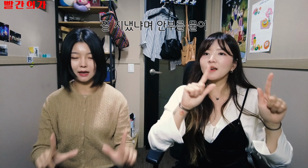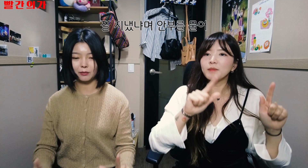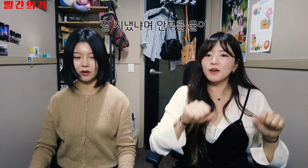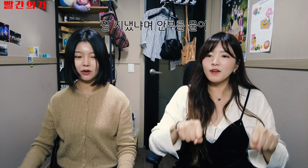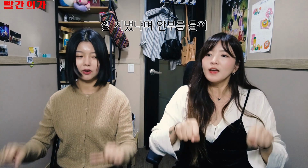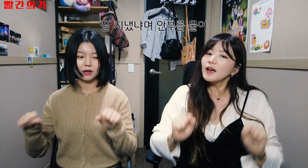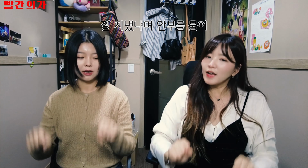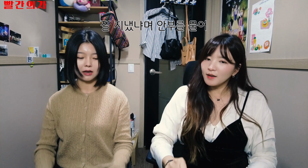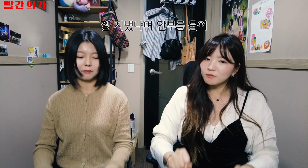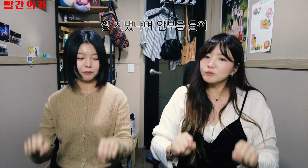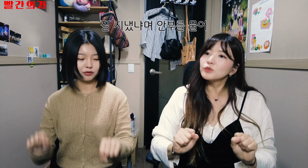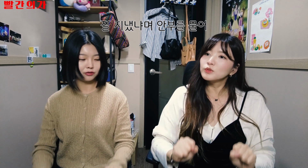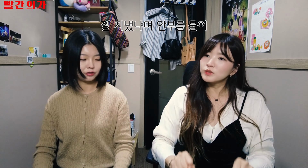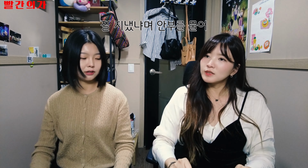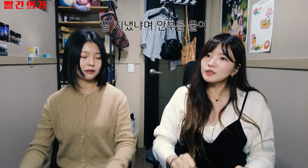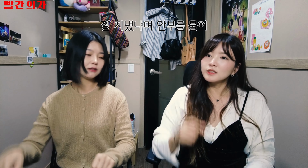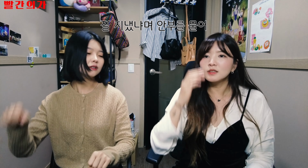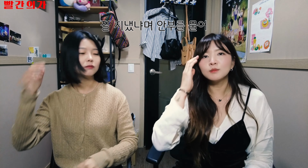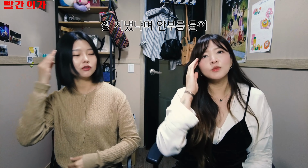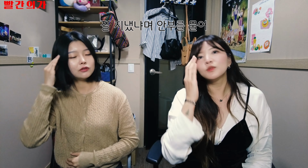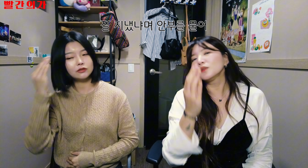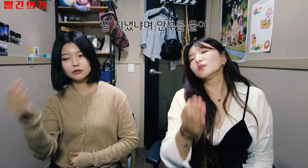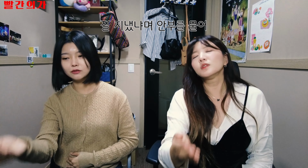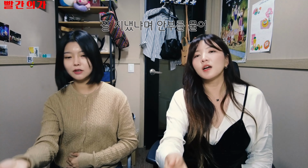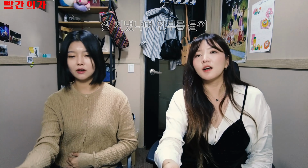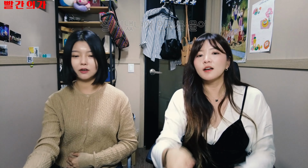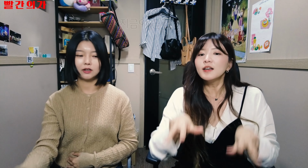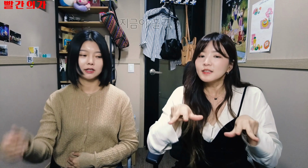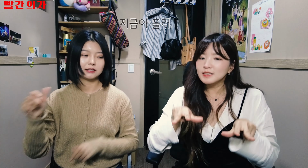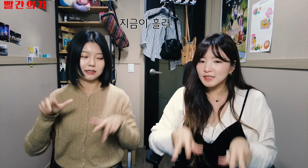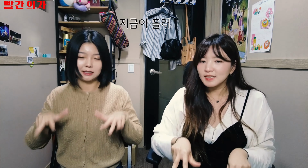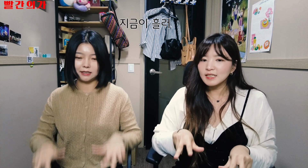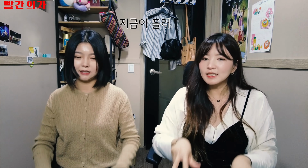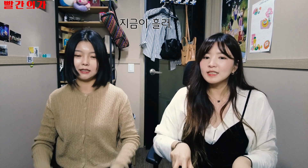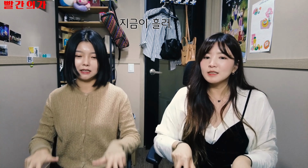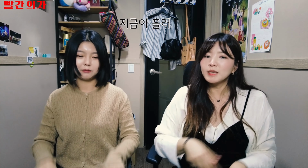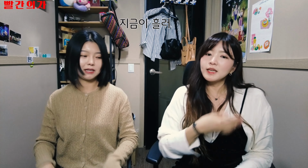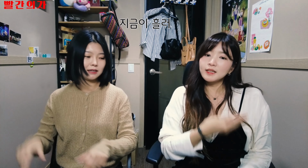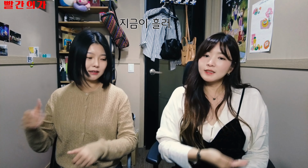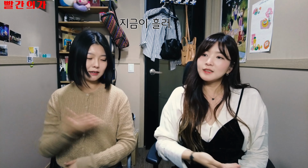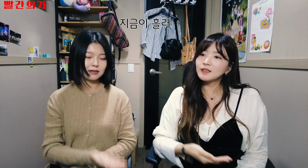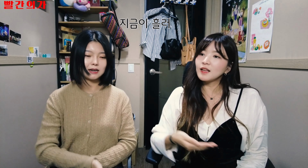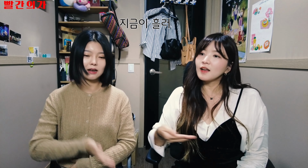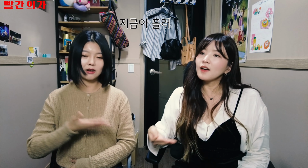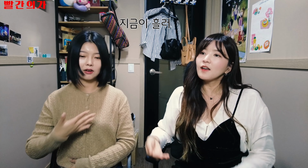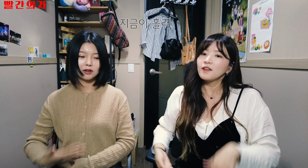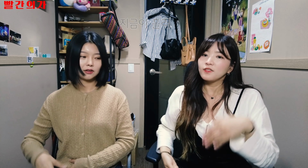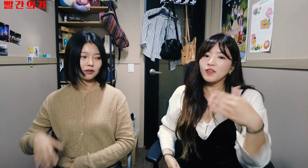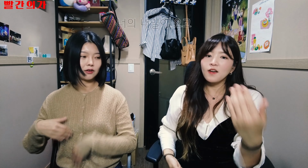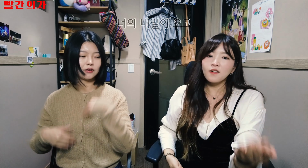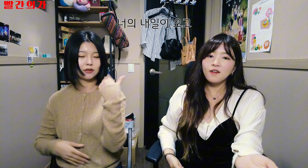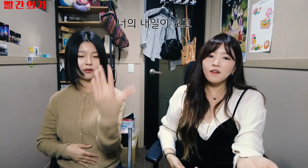지냈냐며 안부를 물어 지금이 흘러